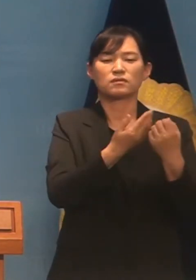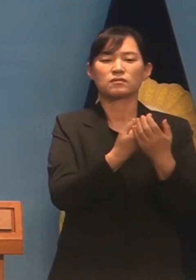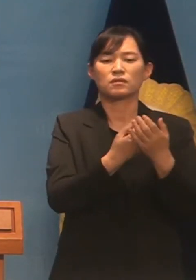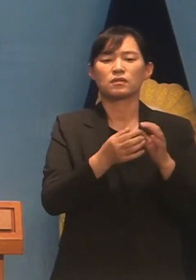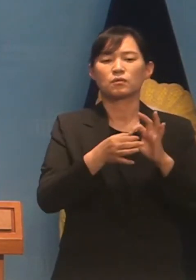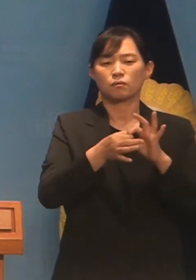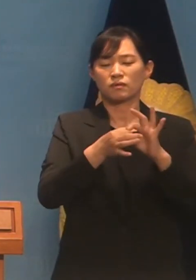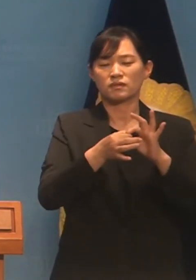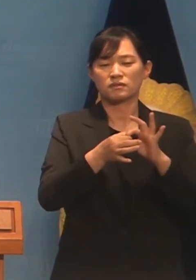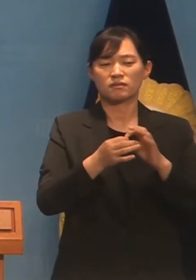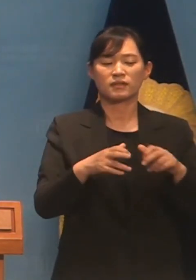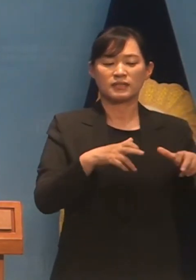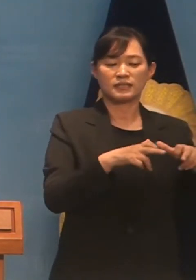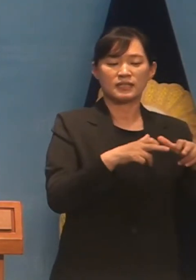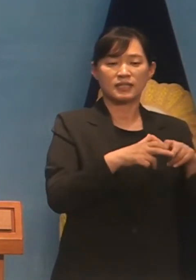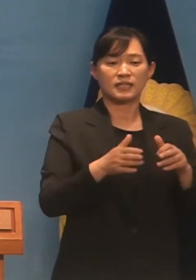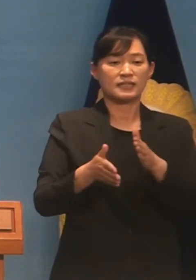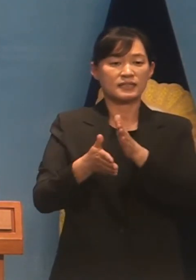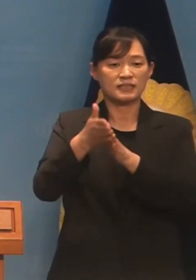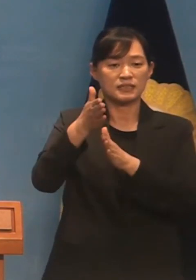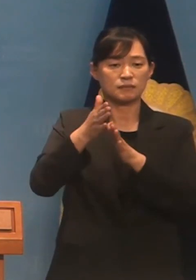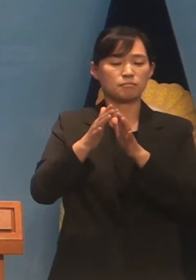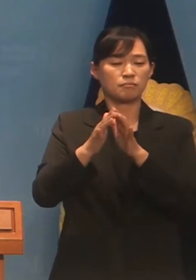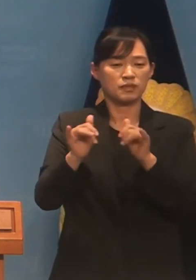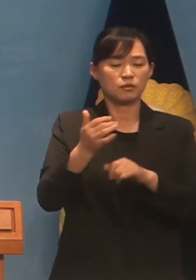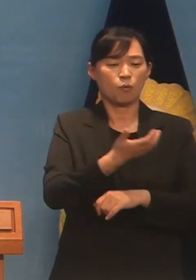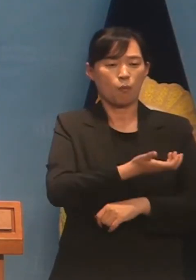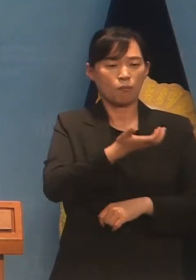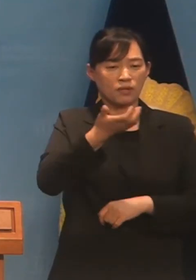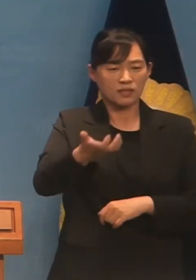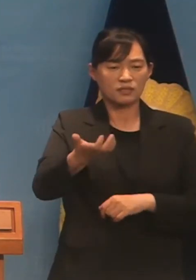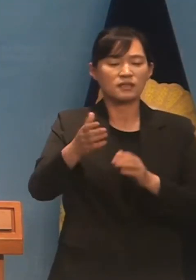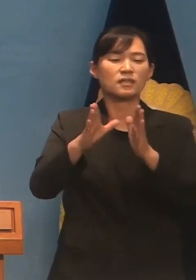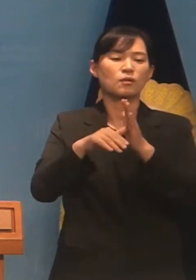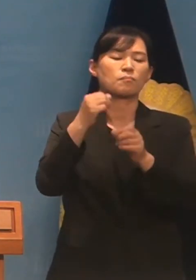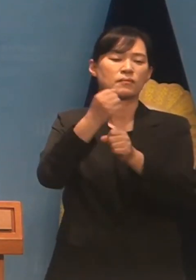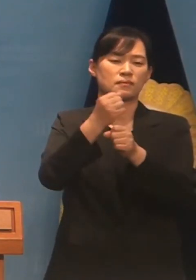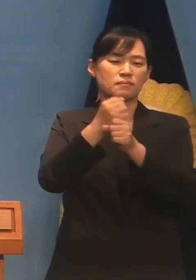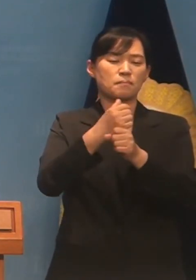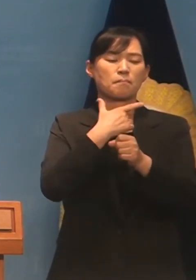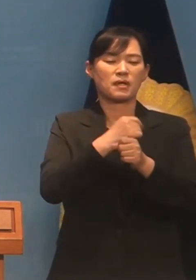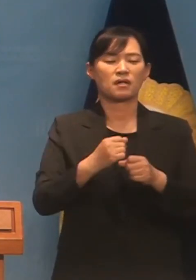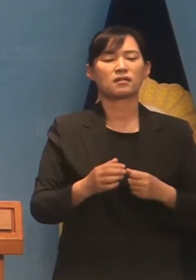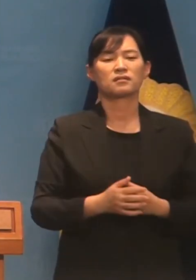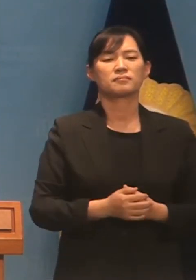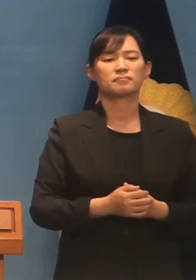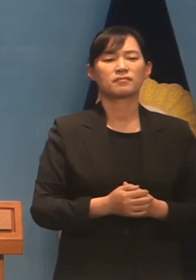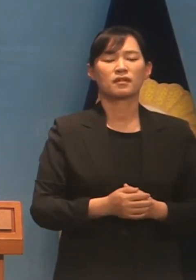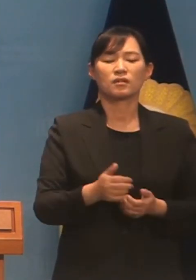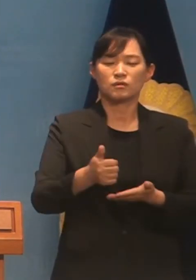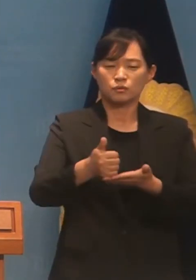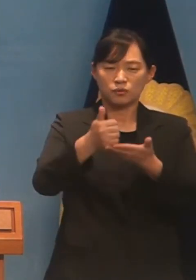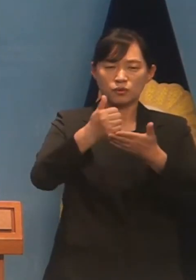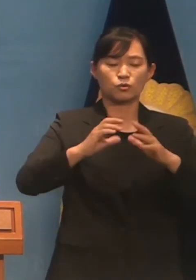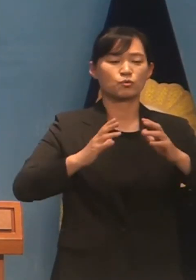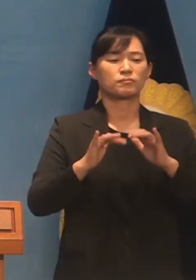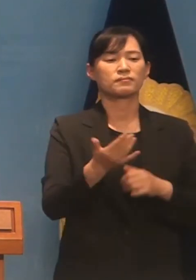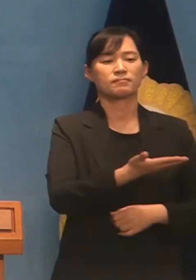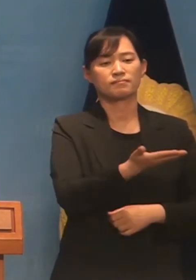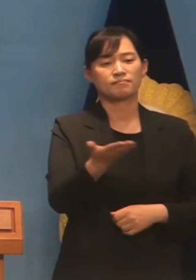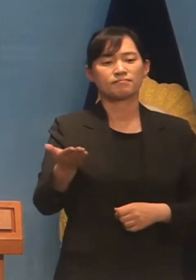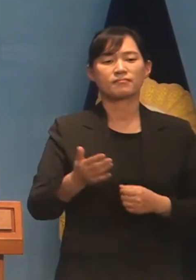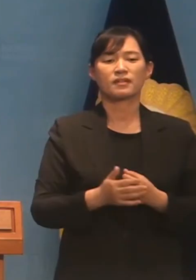통해서 장애인이 시민으로 이동하는 시대를 만들고자 합니다. 존경하는 국민